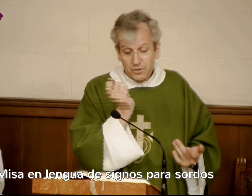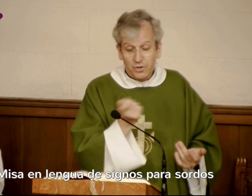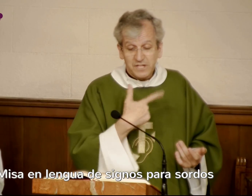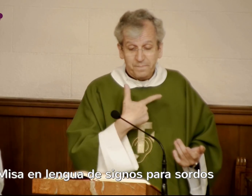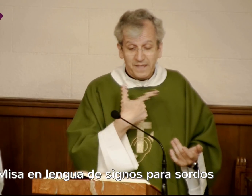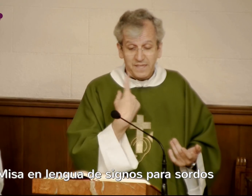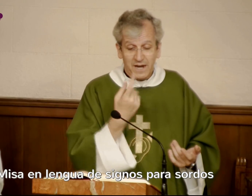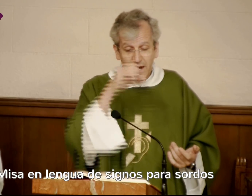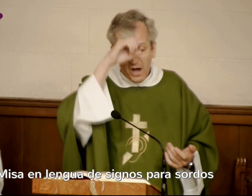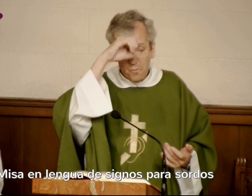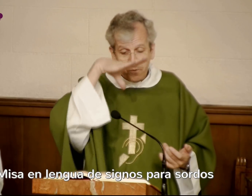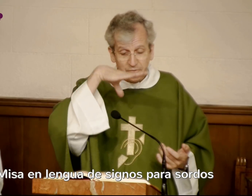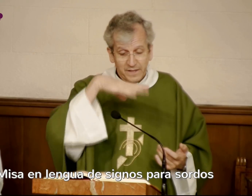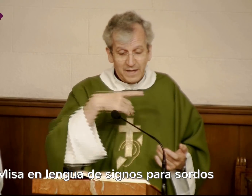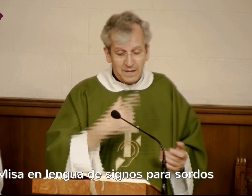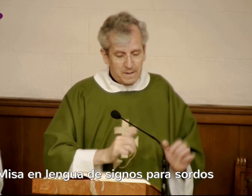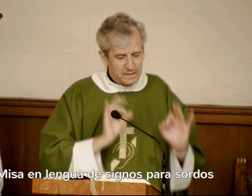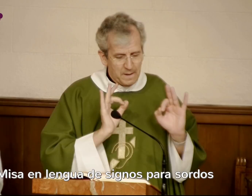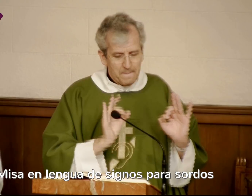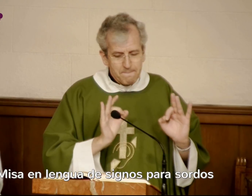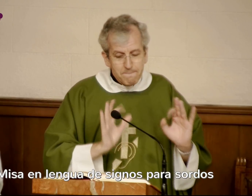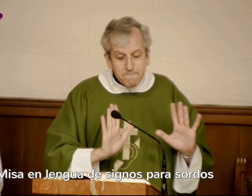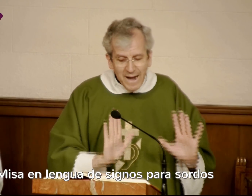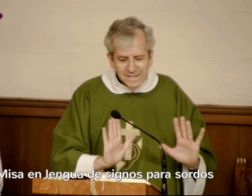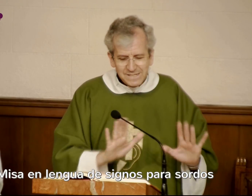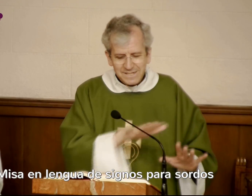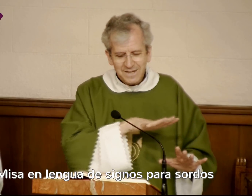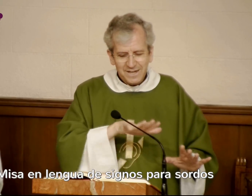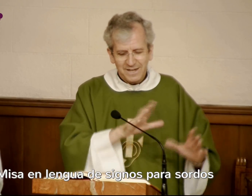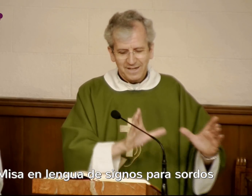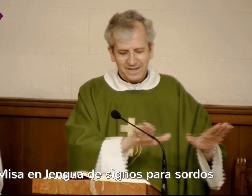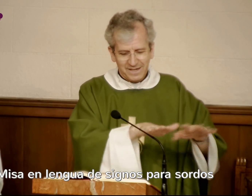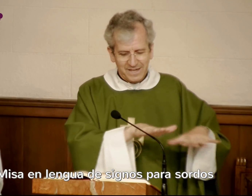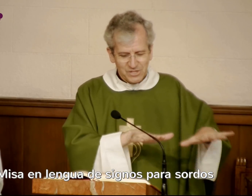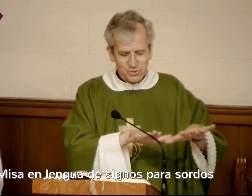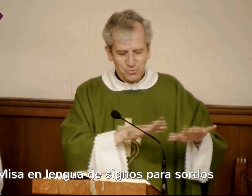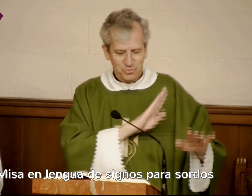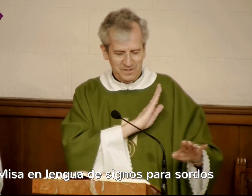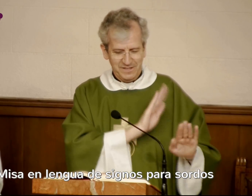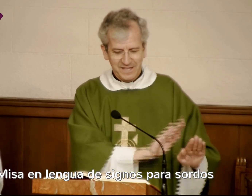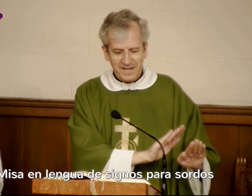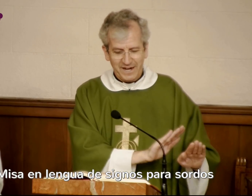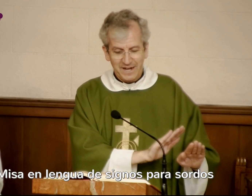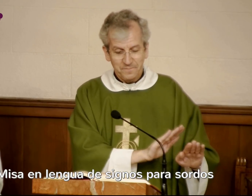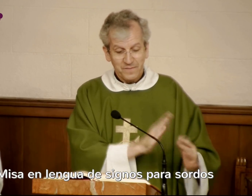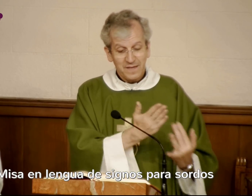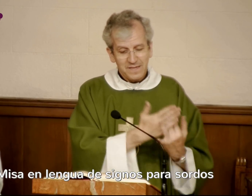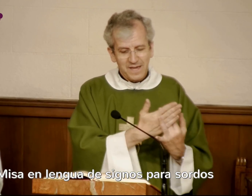¿no desprecian a un profeta más que en su tierra y